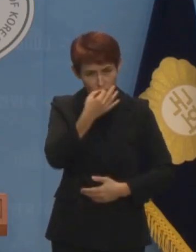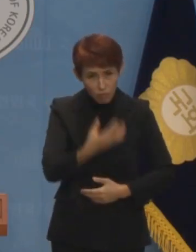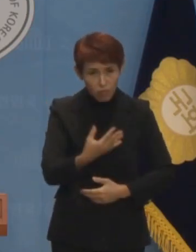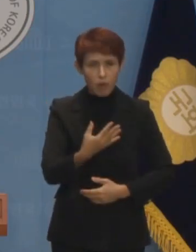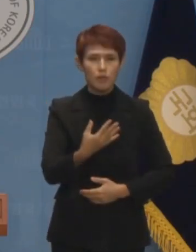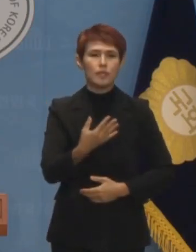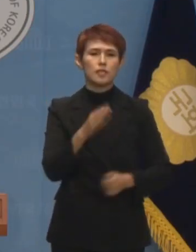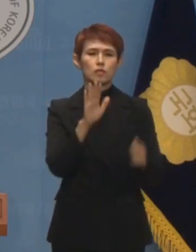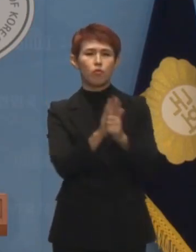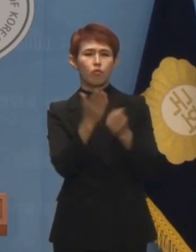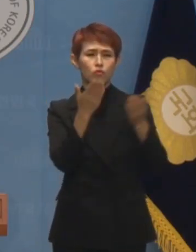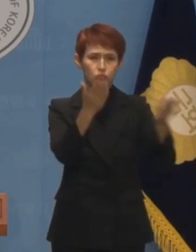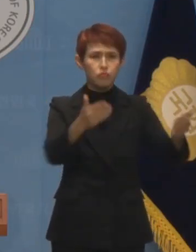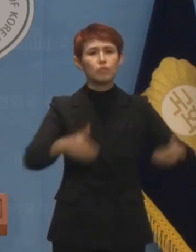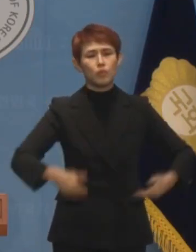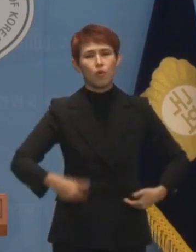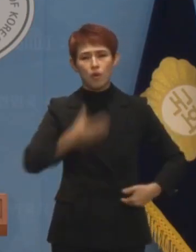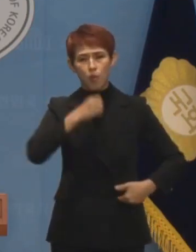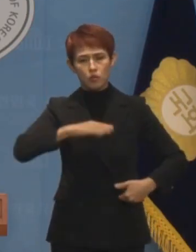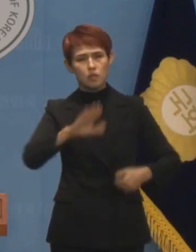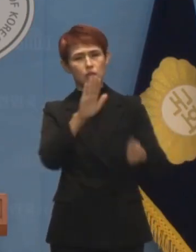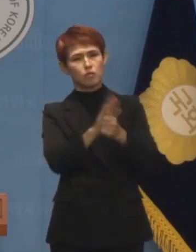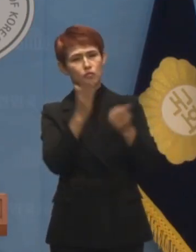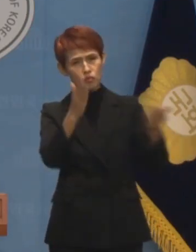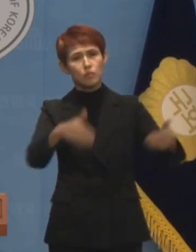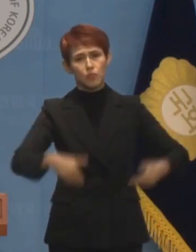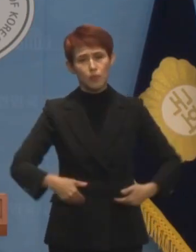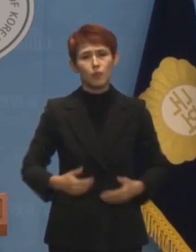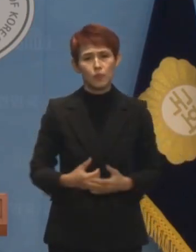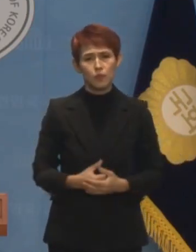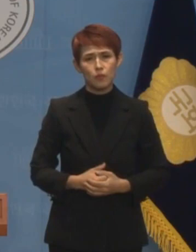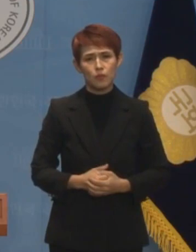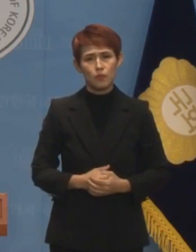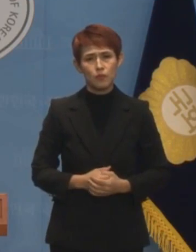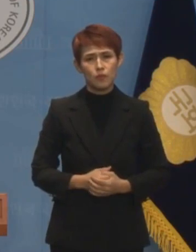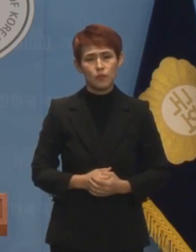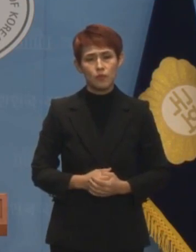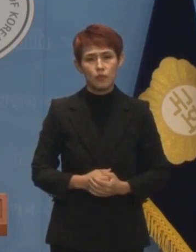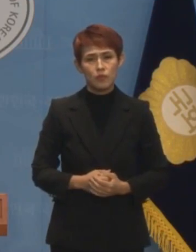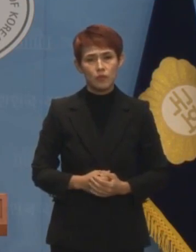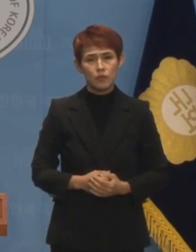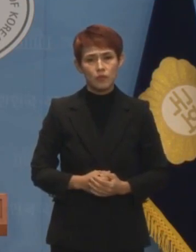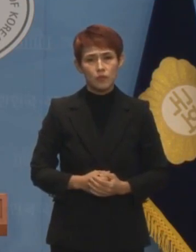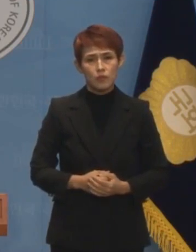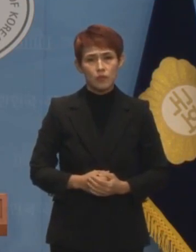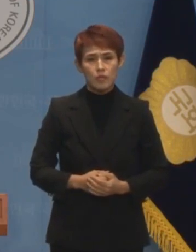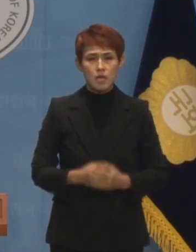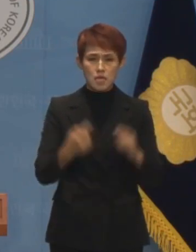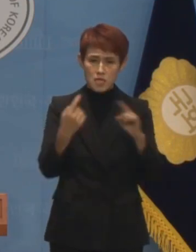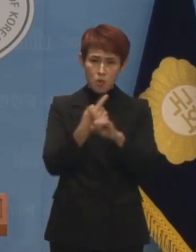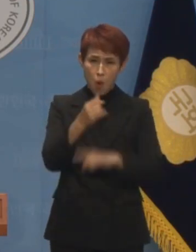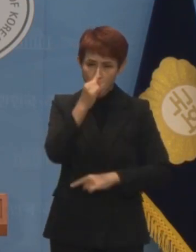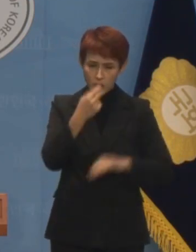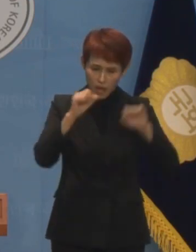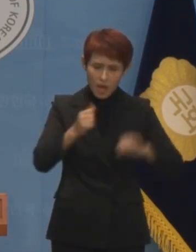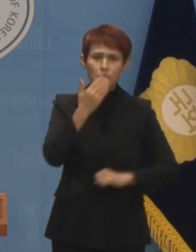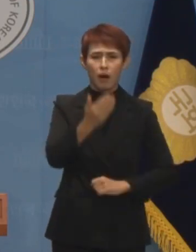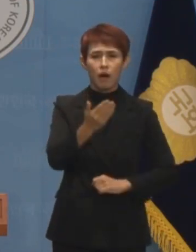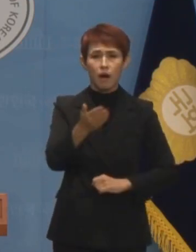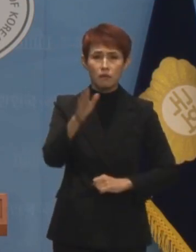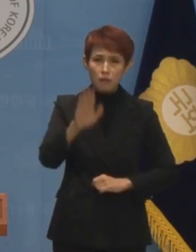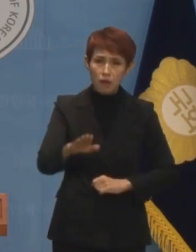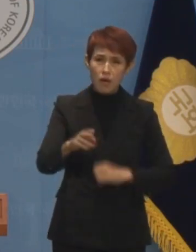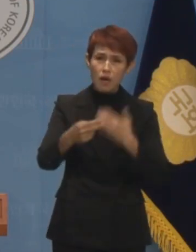보장되도록 종합적 복지 향상 대책을 마련해야 합니다. 치료만 받으면 살 수 있는